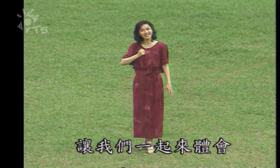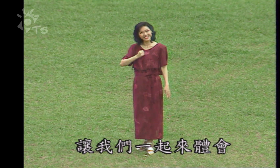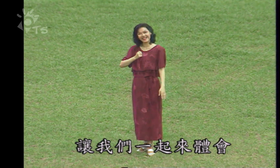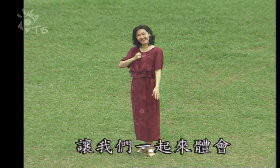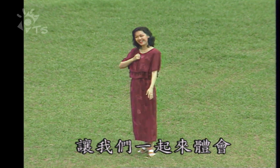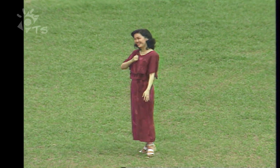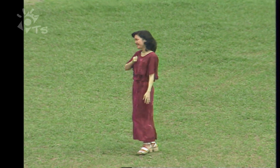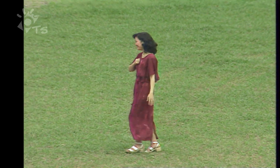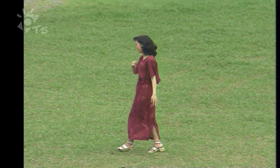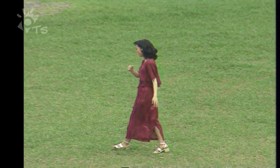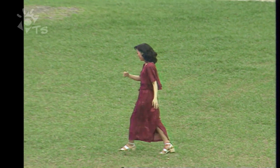会。